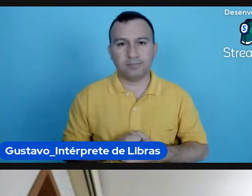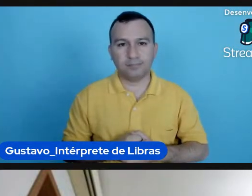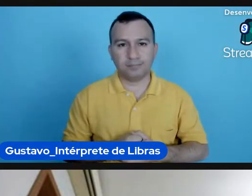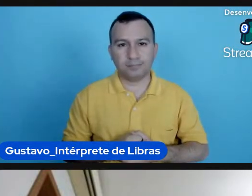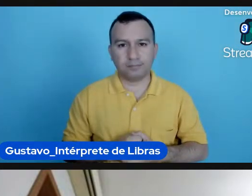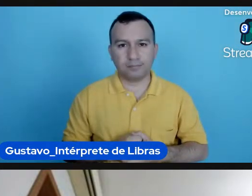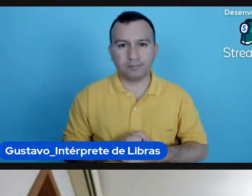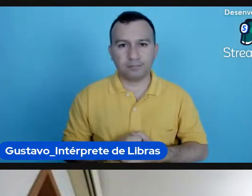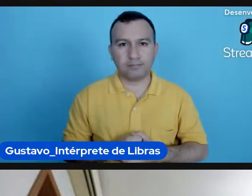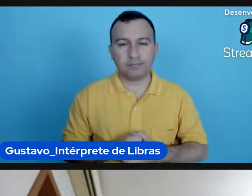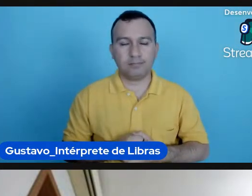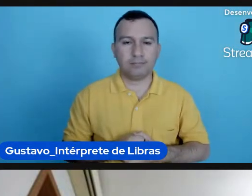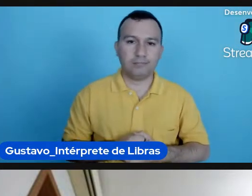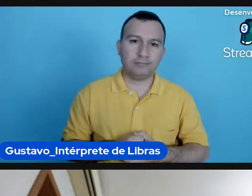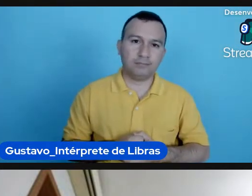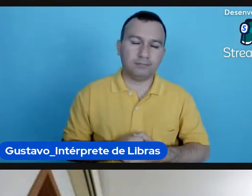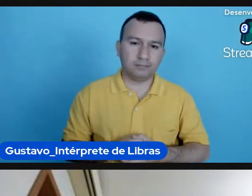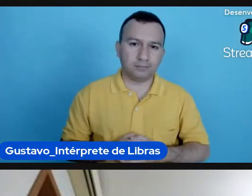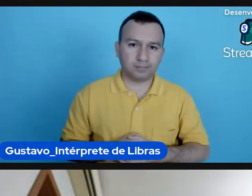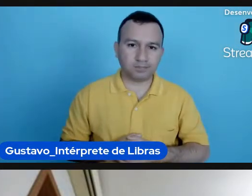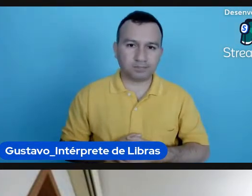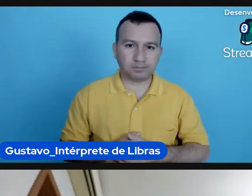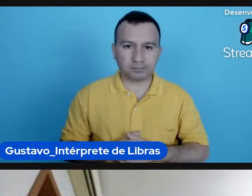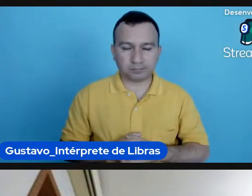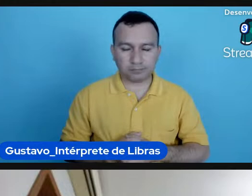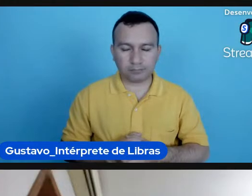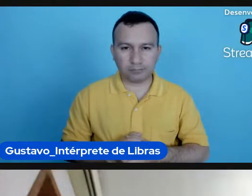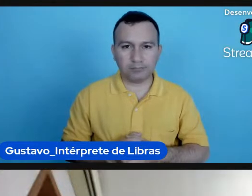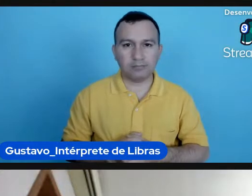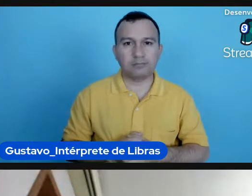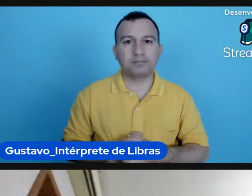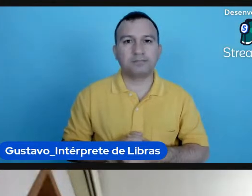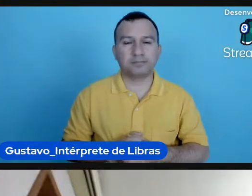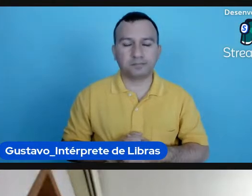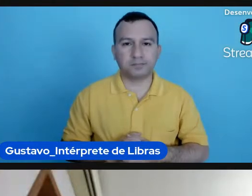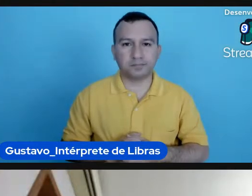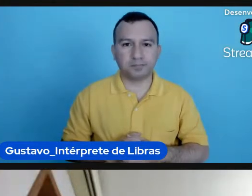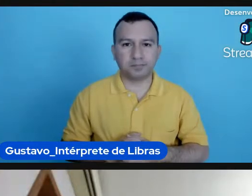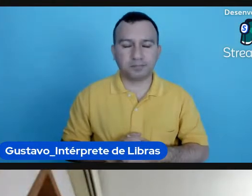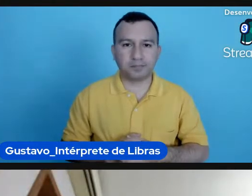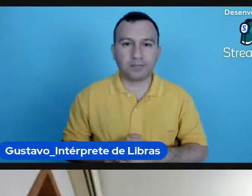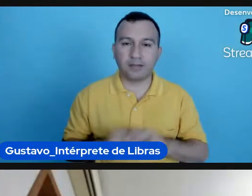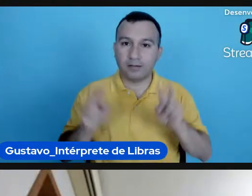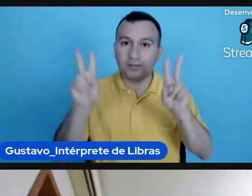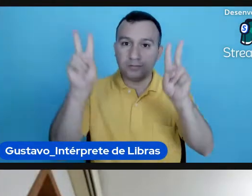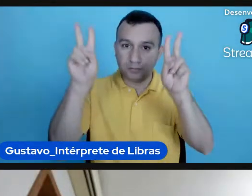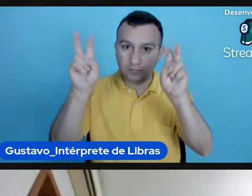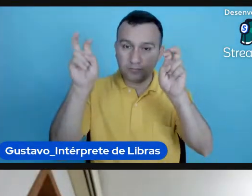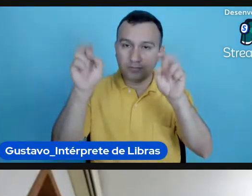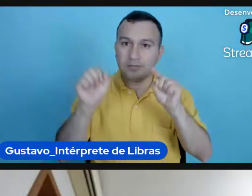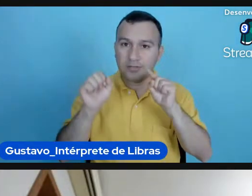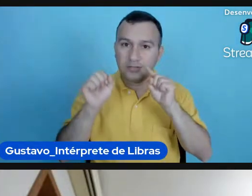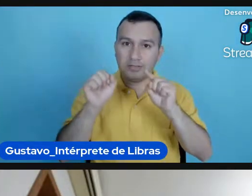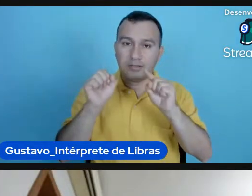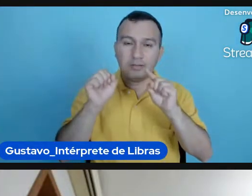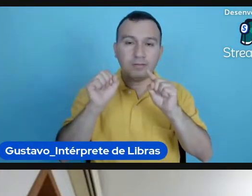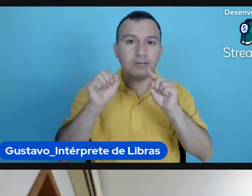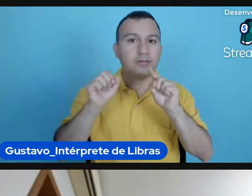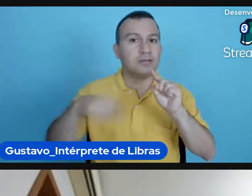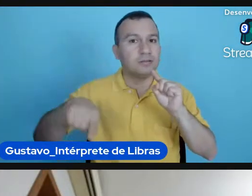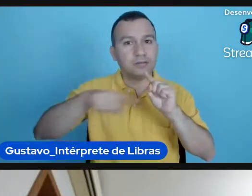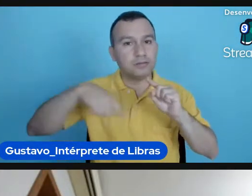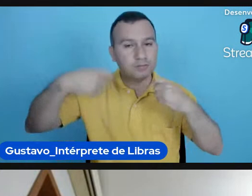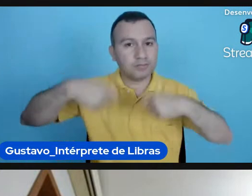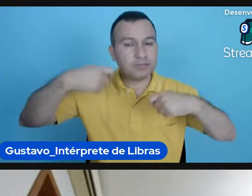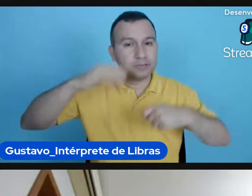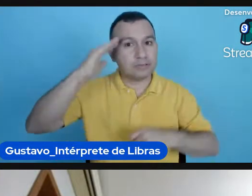é preciso que a gente entenda essa temática assim, né? Que sociedade nós queremos